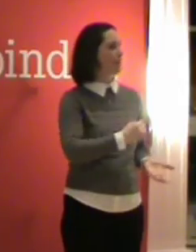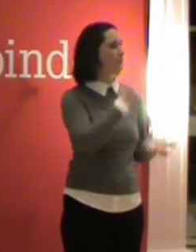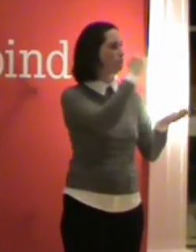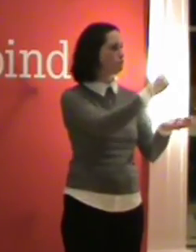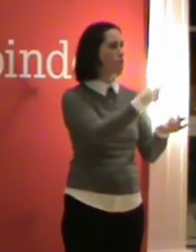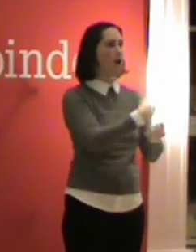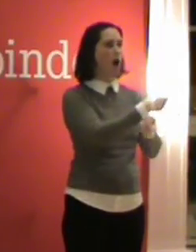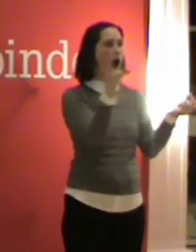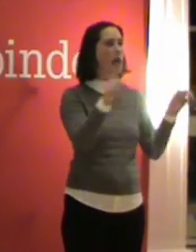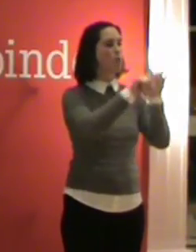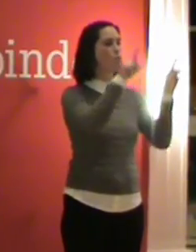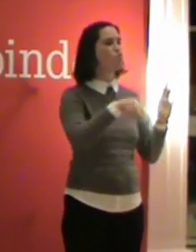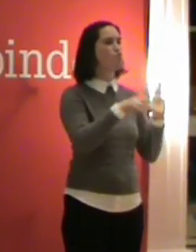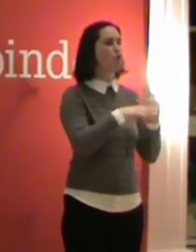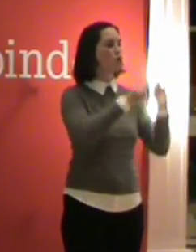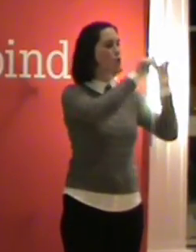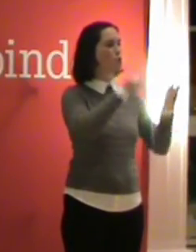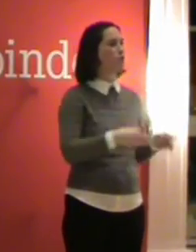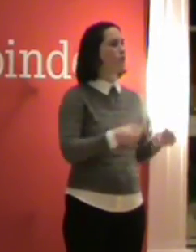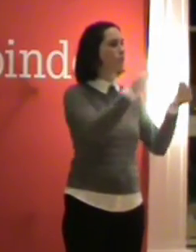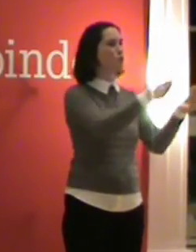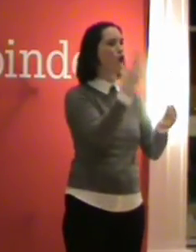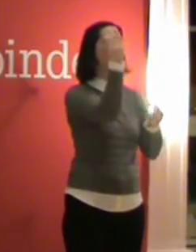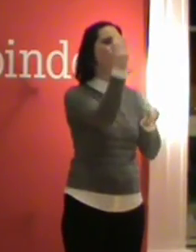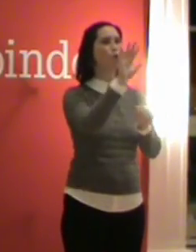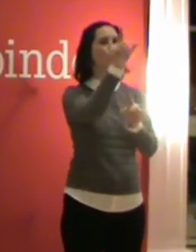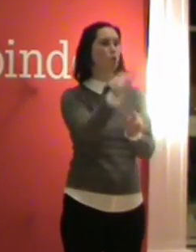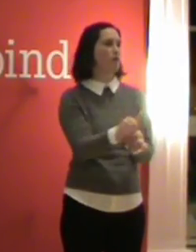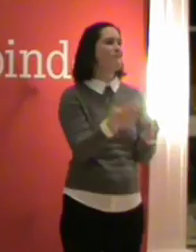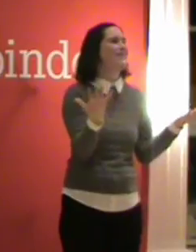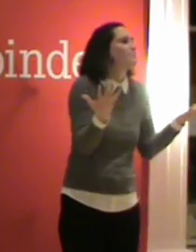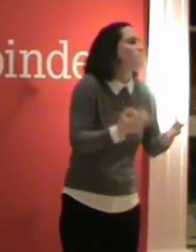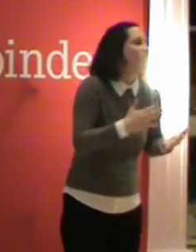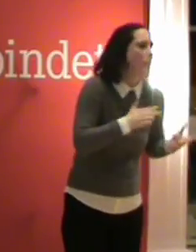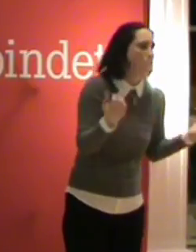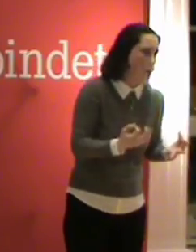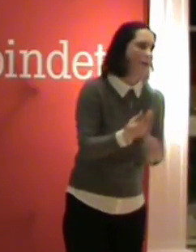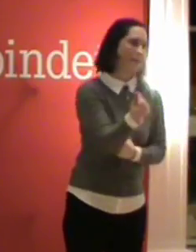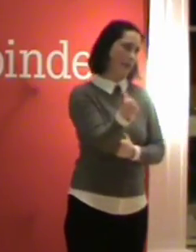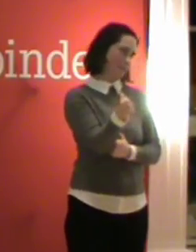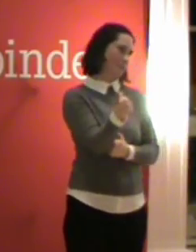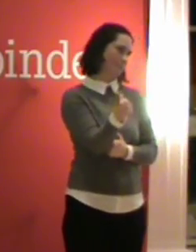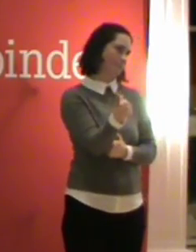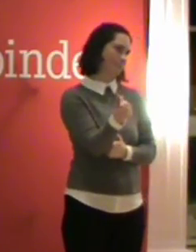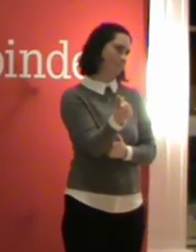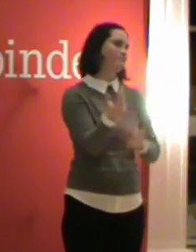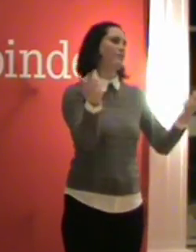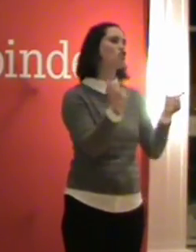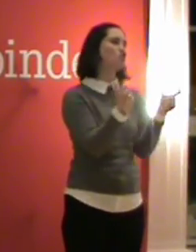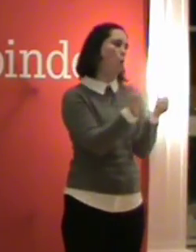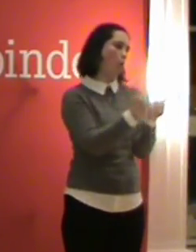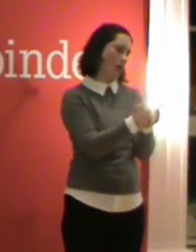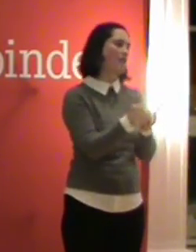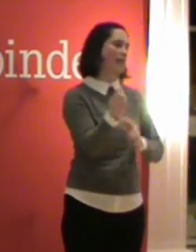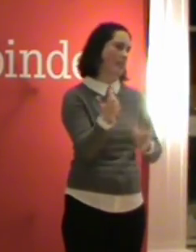dann kriegen wir mal alle eine nette Urkunde oder eine tolle Plastik, aber eigentlich brauchen alle Kohle. Und das war dann der Anlass, weshalb ich gesagt habe,